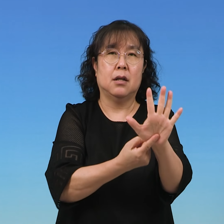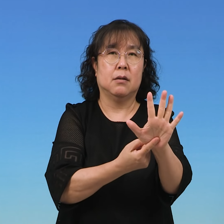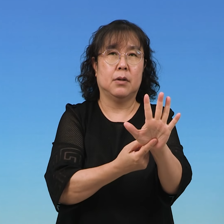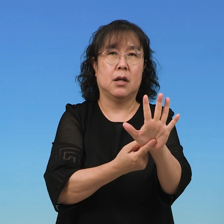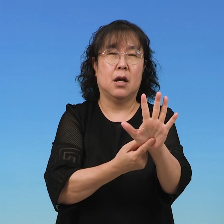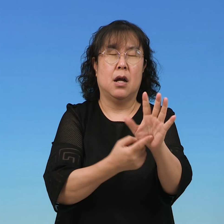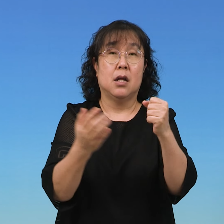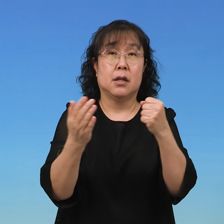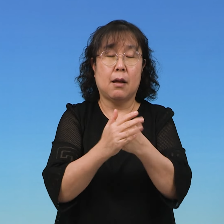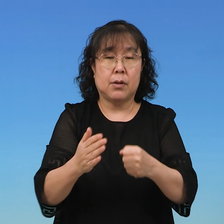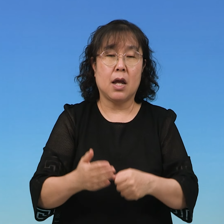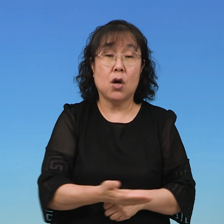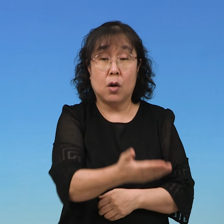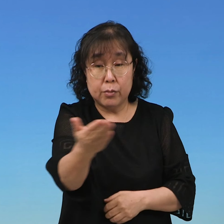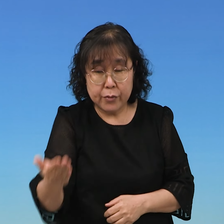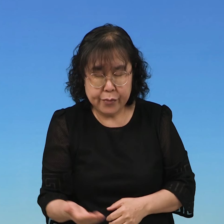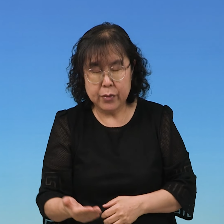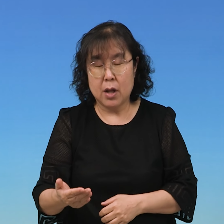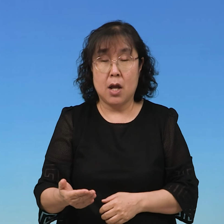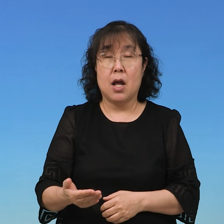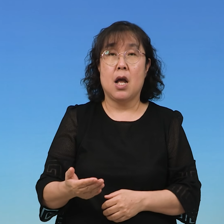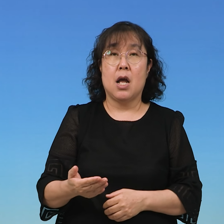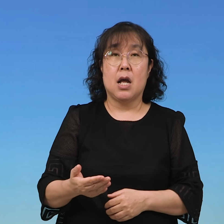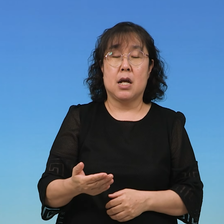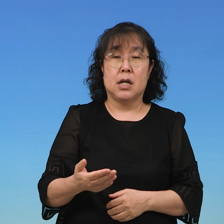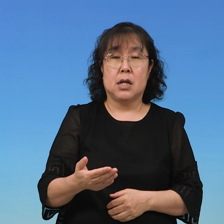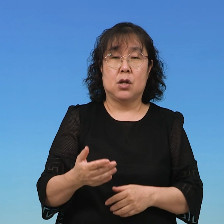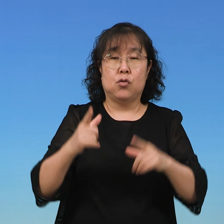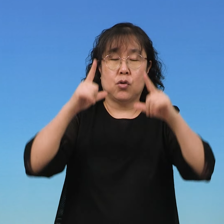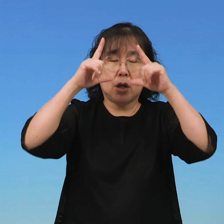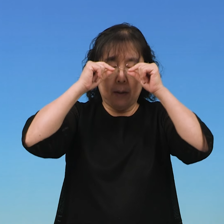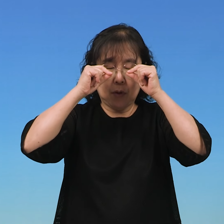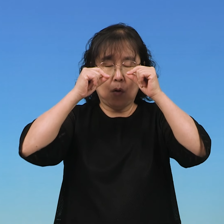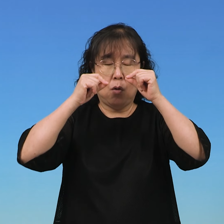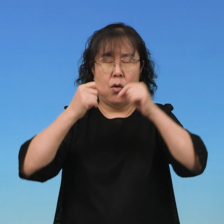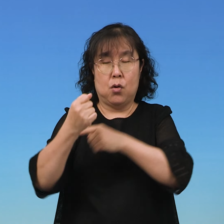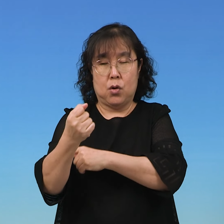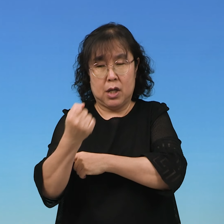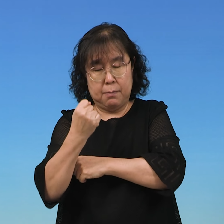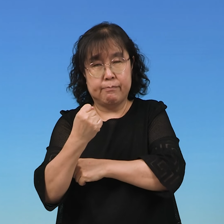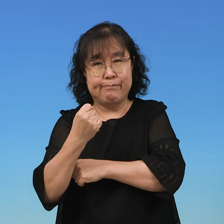거 아닙니다. 눈 감으세요. 그냥 지금 말고.